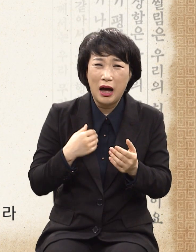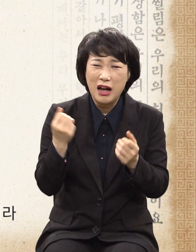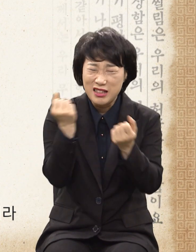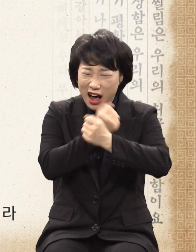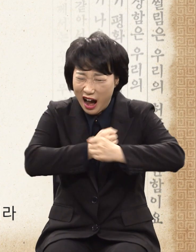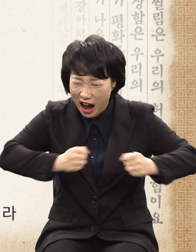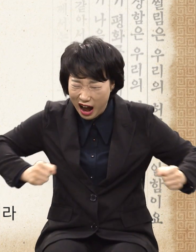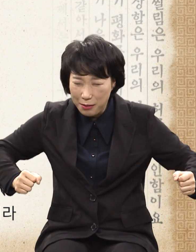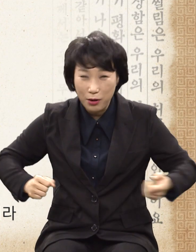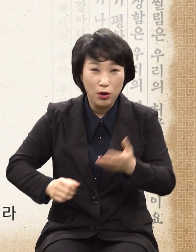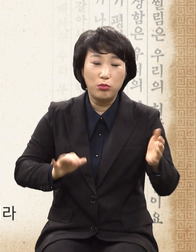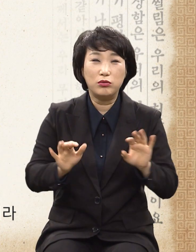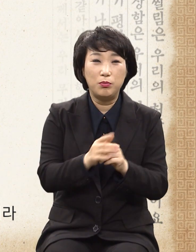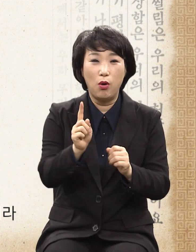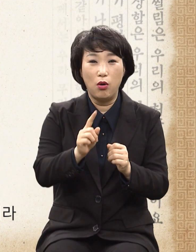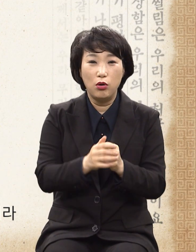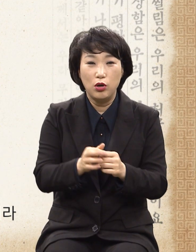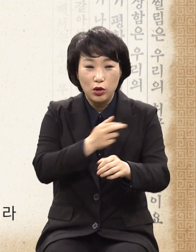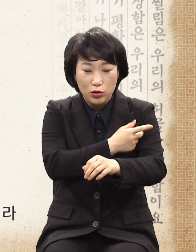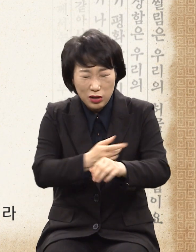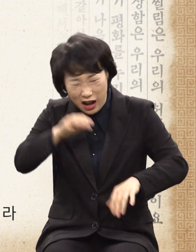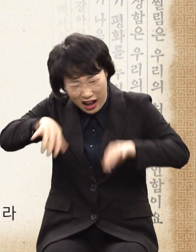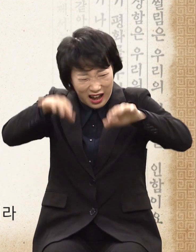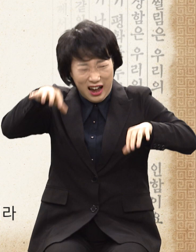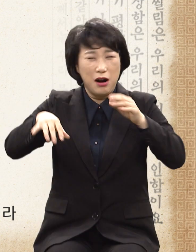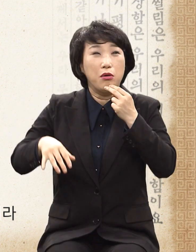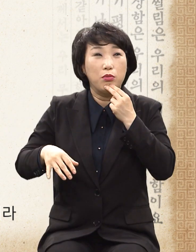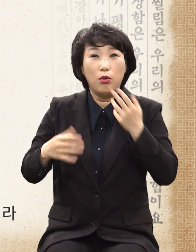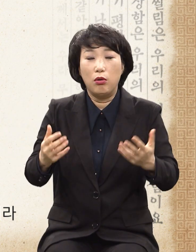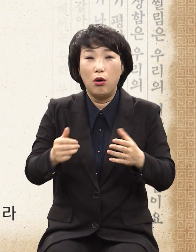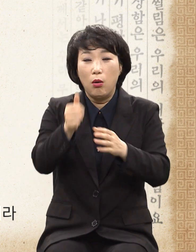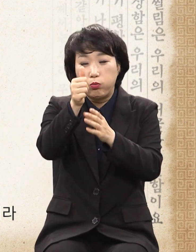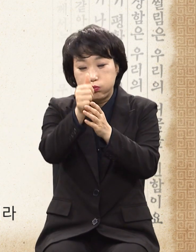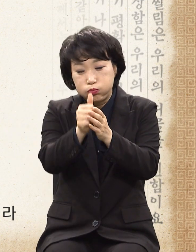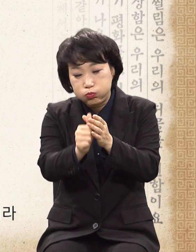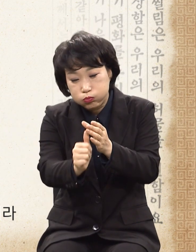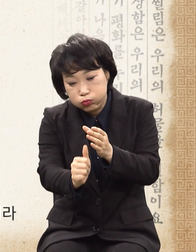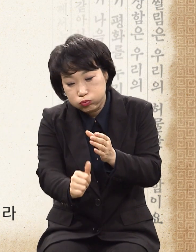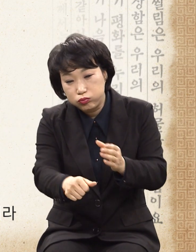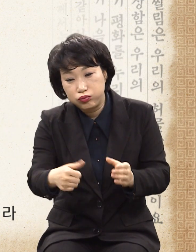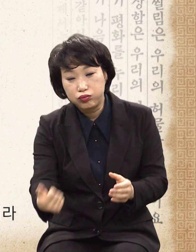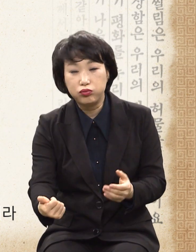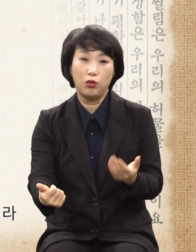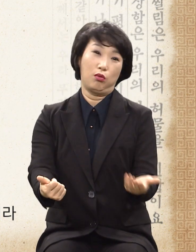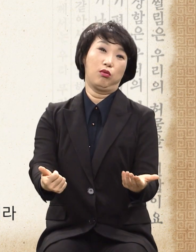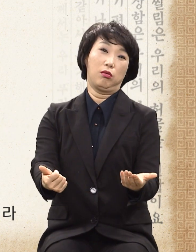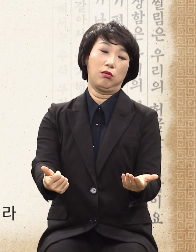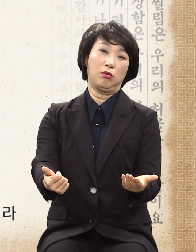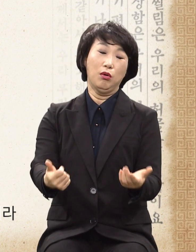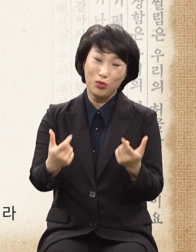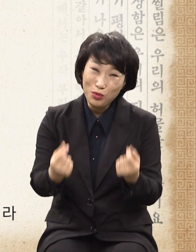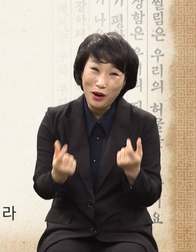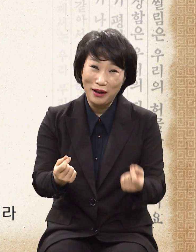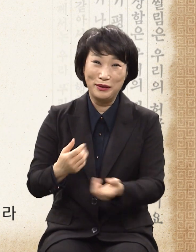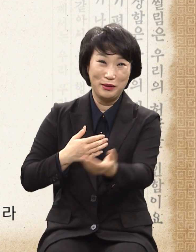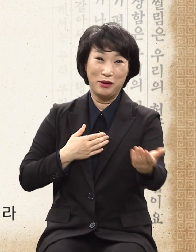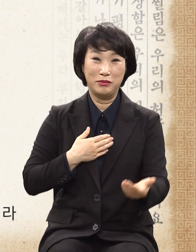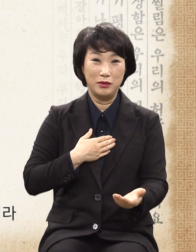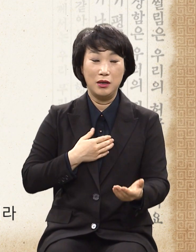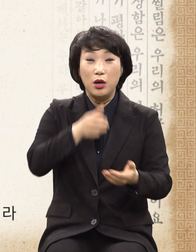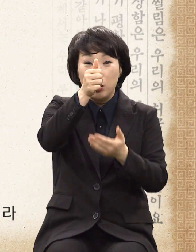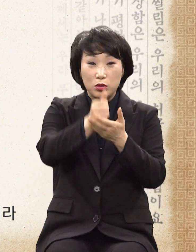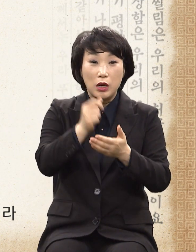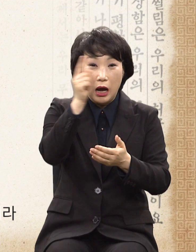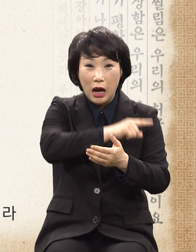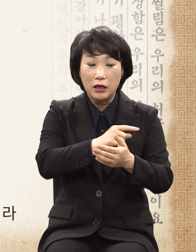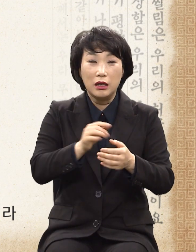하지 않으면 그냥 빠져서 죽지 않겠습니까? 뭐 죽기로 작정된 사람이지. 이와 똑같이